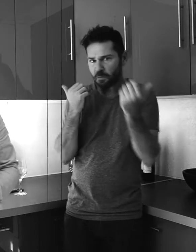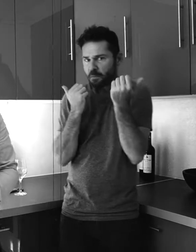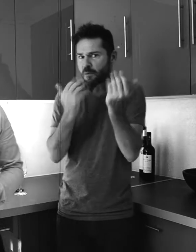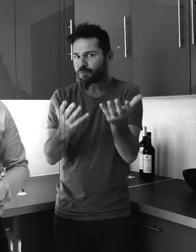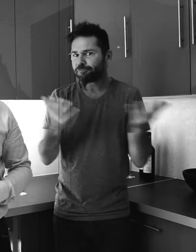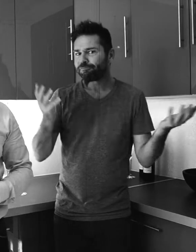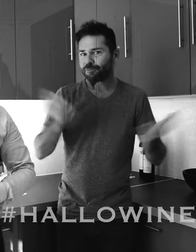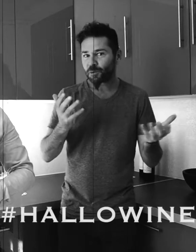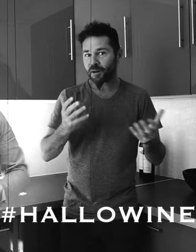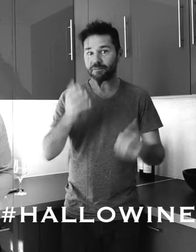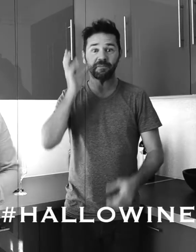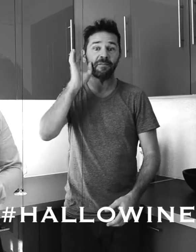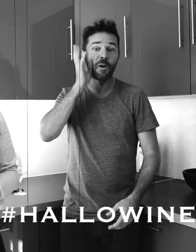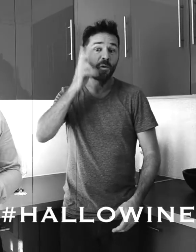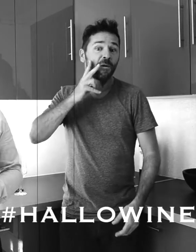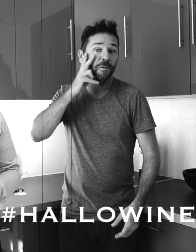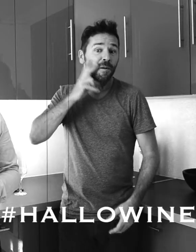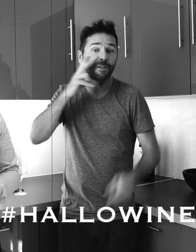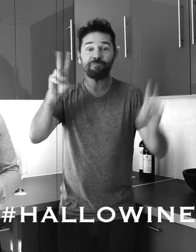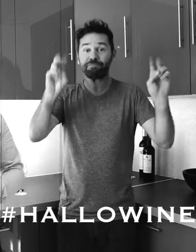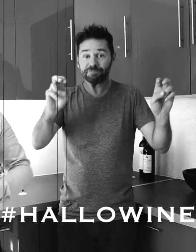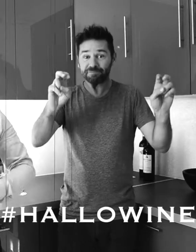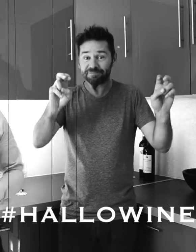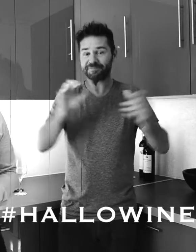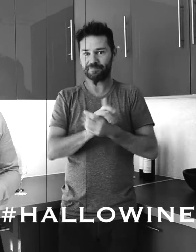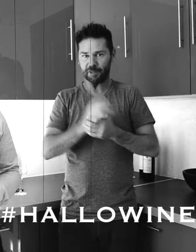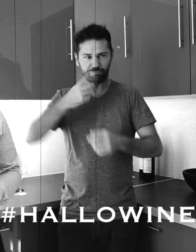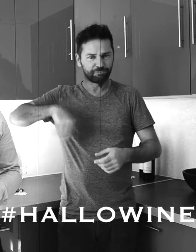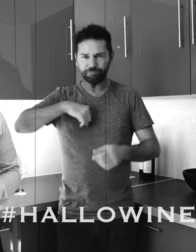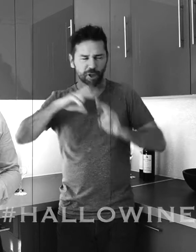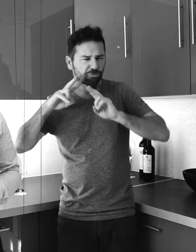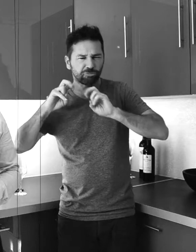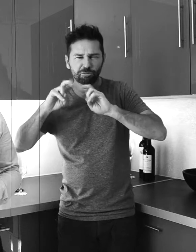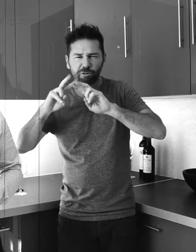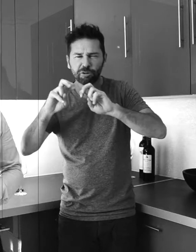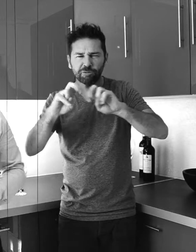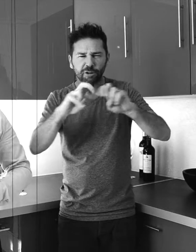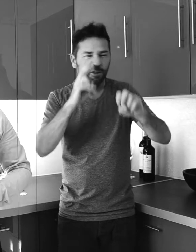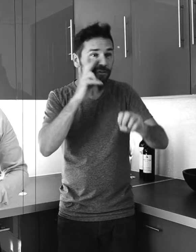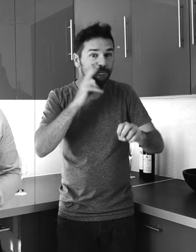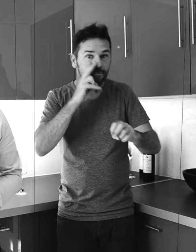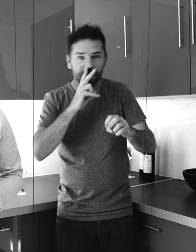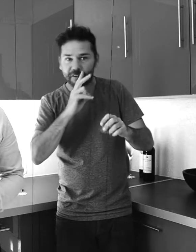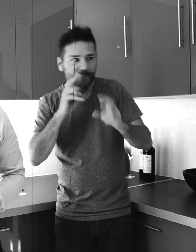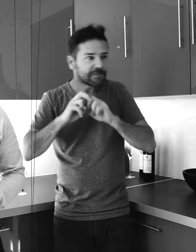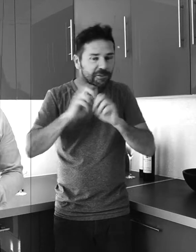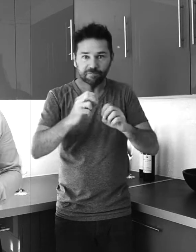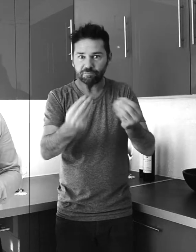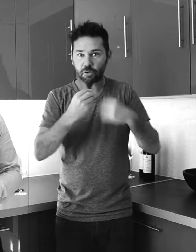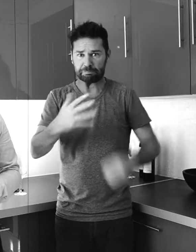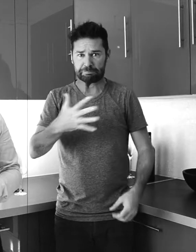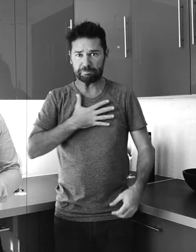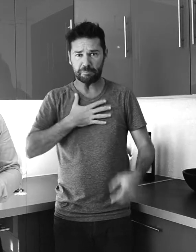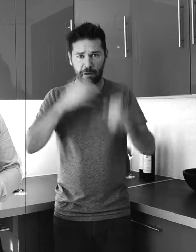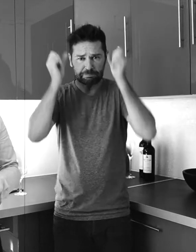on va vous faire un Halloween. Donc on est allé à la recherche des vins ou d'un vin qui fait peur.